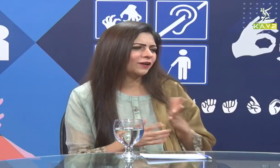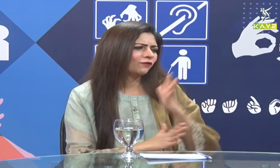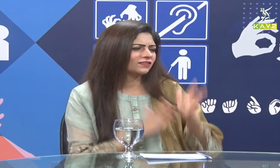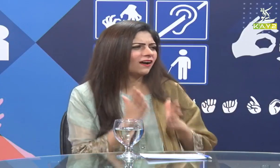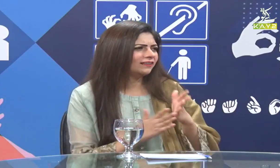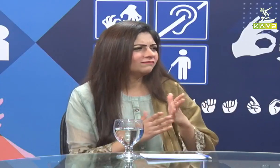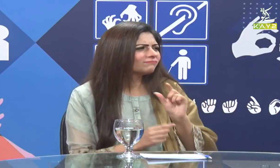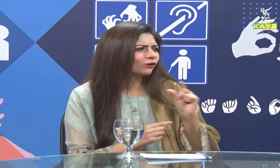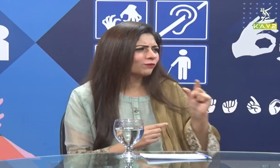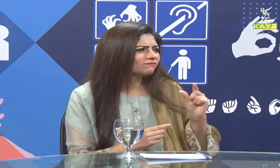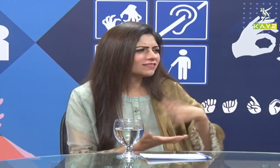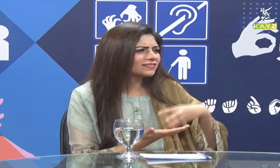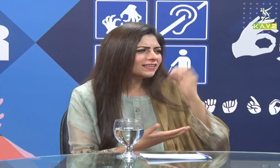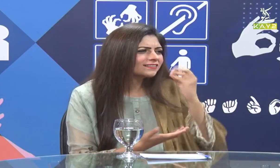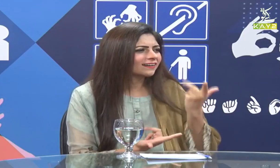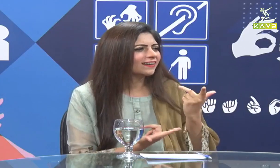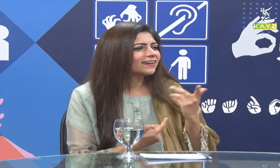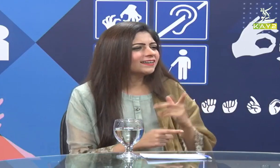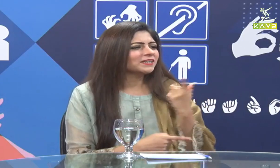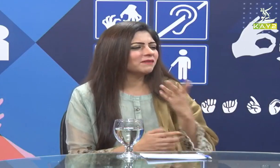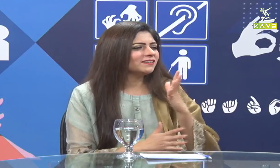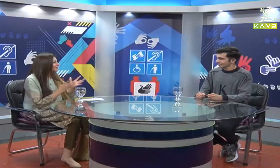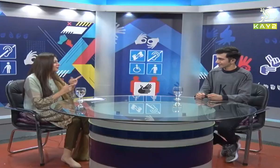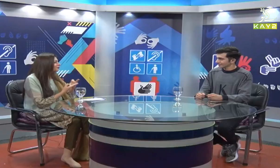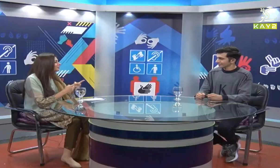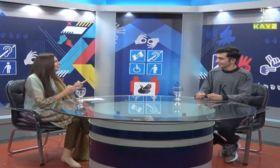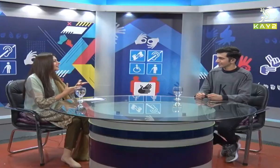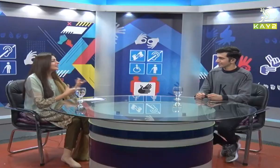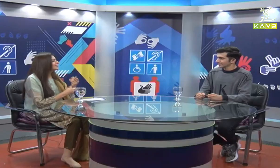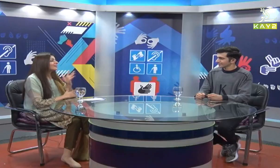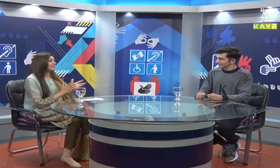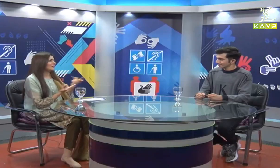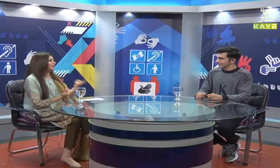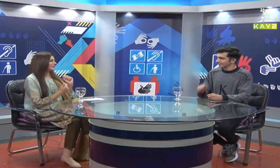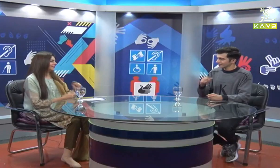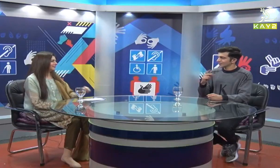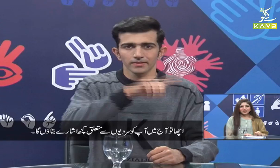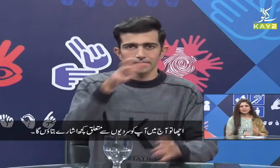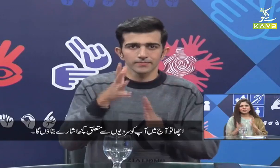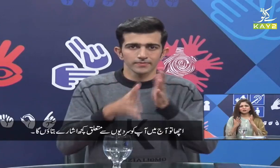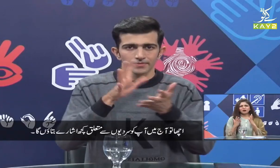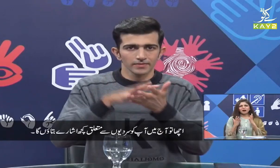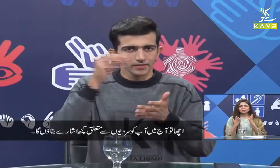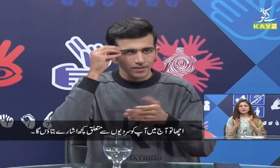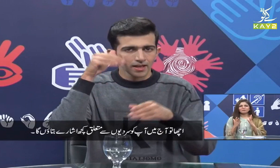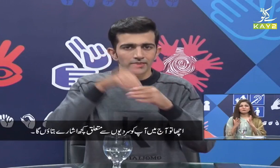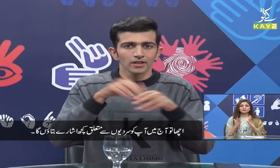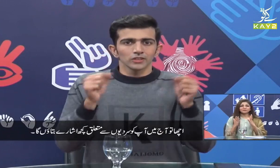और साइन थोड़े सीख सकें कि भाई सर्दियों से रिलेटेड क्या साइन होते हैं। अच्छा, तो आज मैं आपको सर्दियों